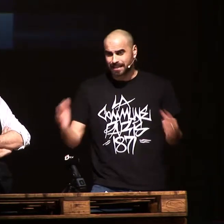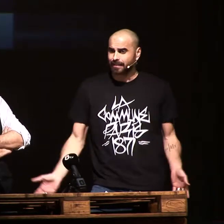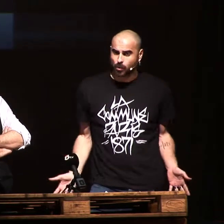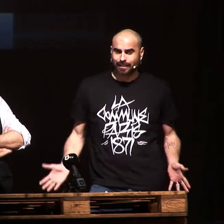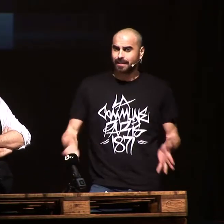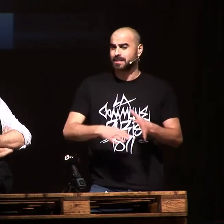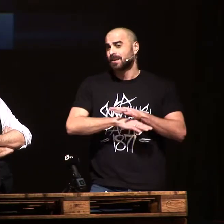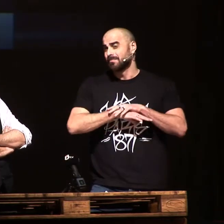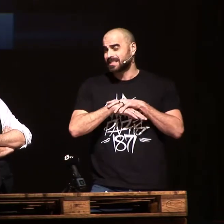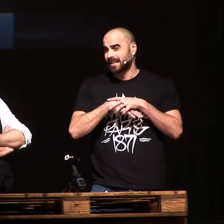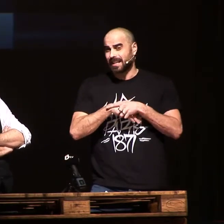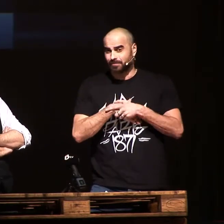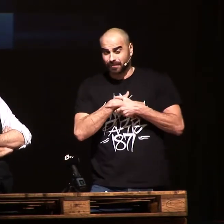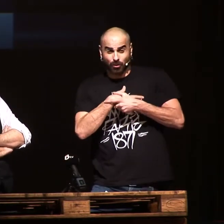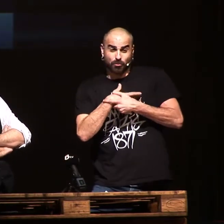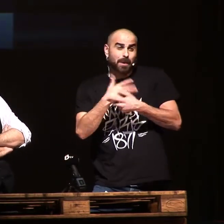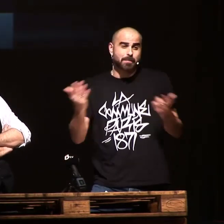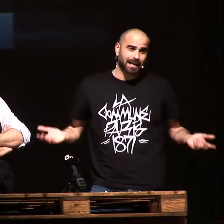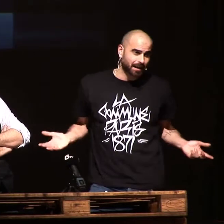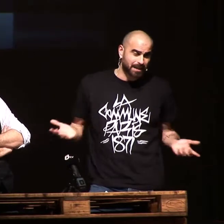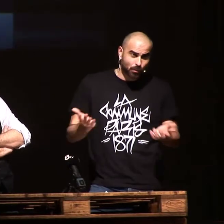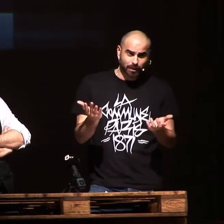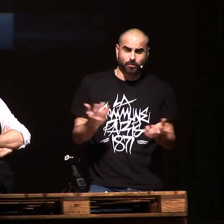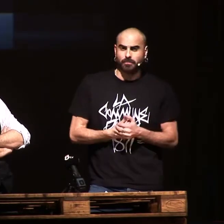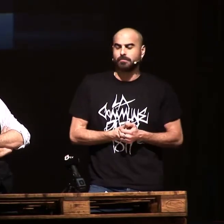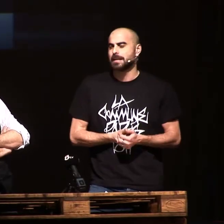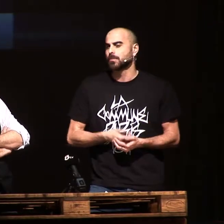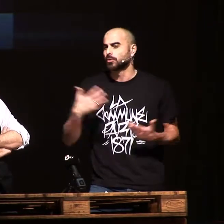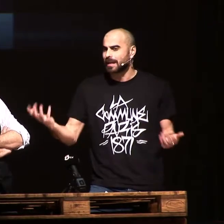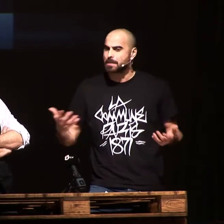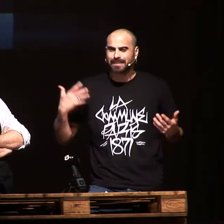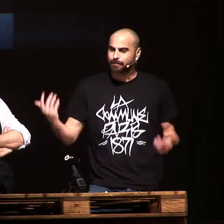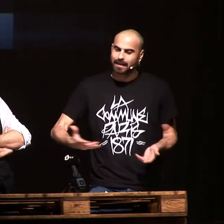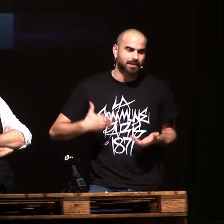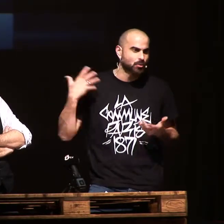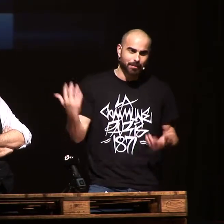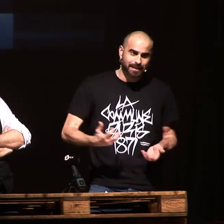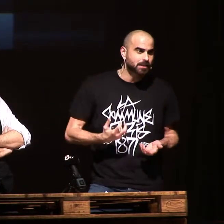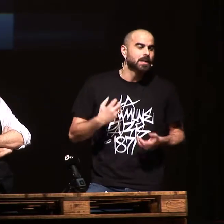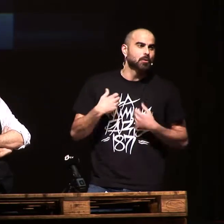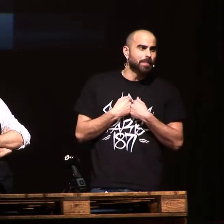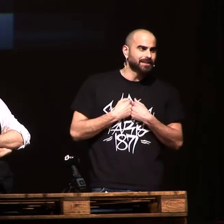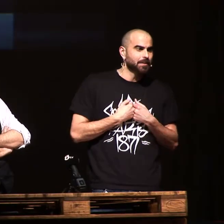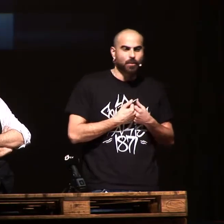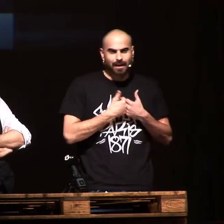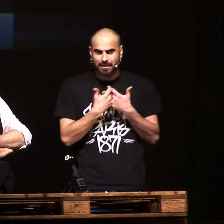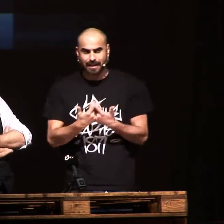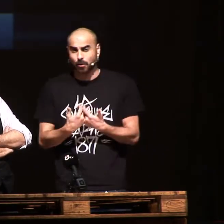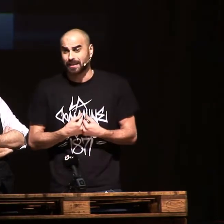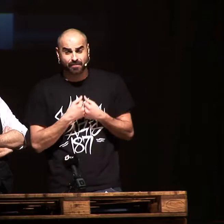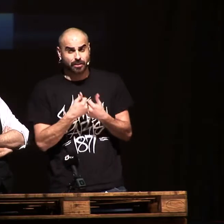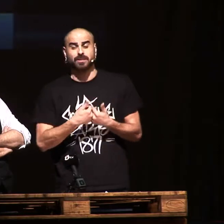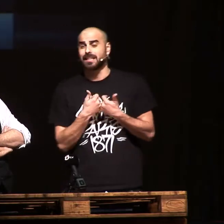cada cop més antidemocràtiques, més... on no val la pena gairebé ni viure, on veiem quotidianament patiment, desnonaments, companys que viuen en